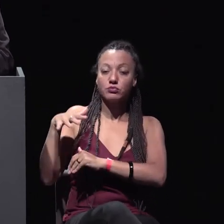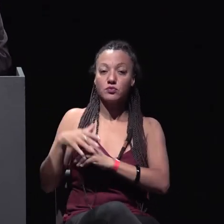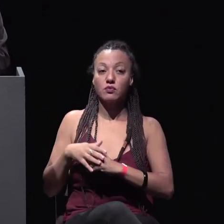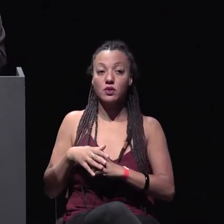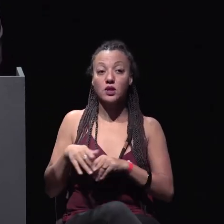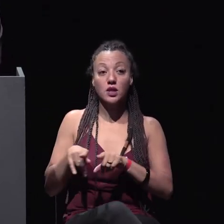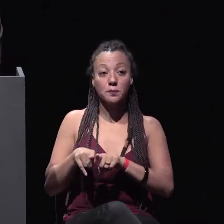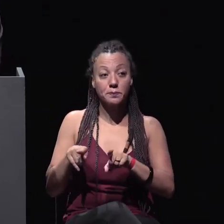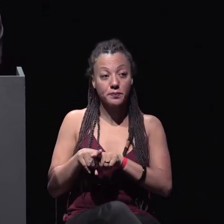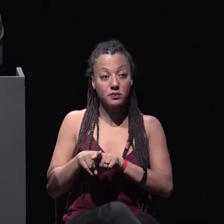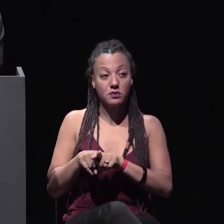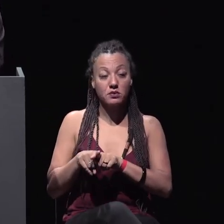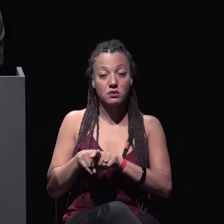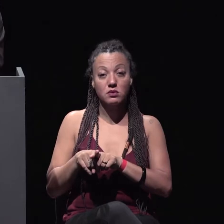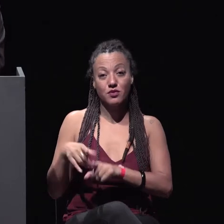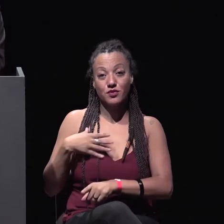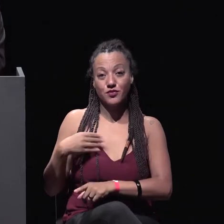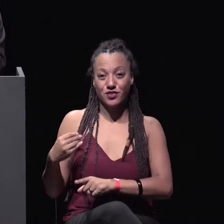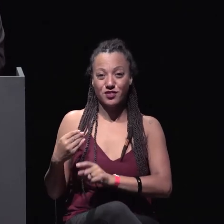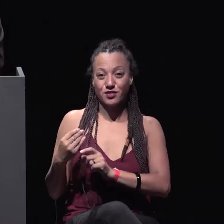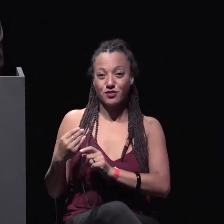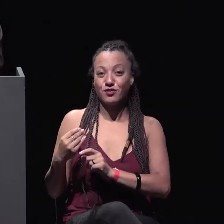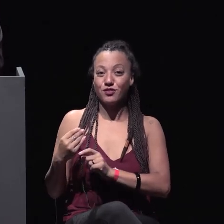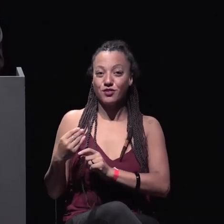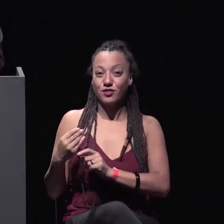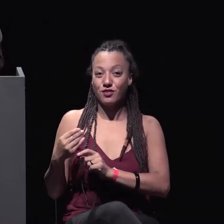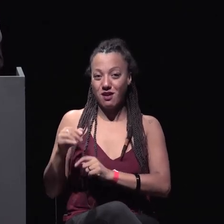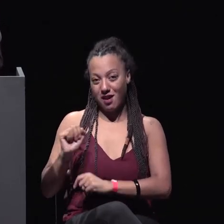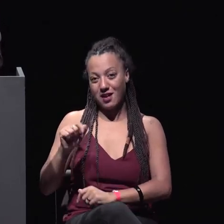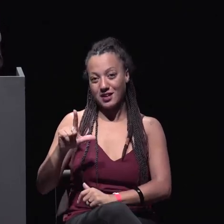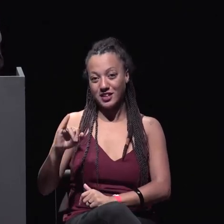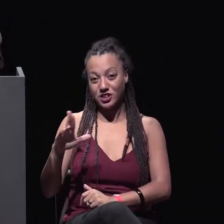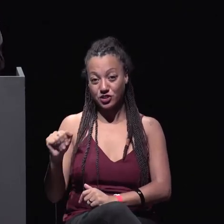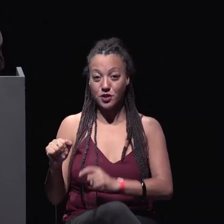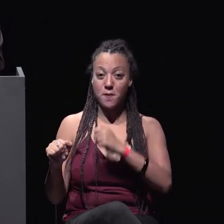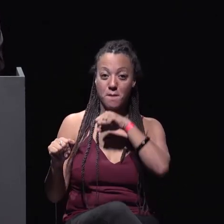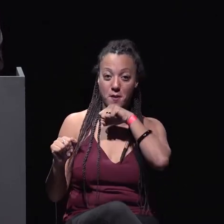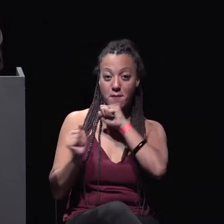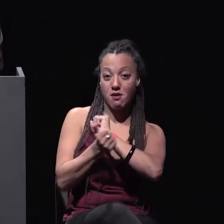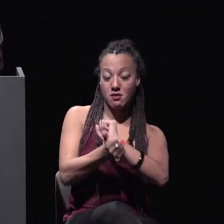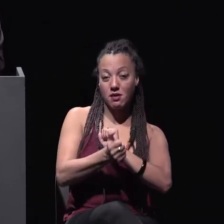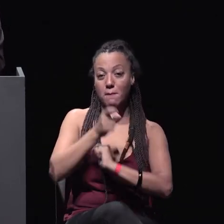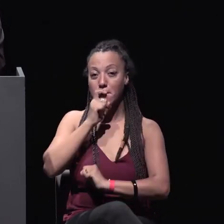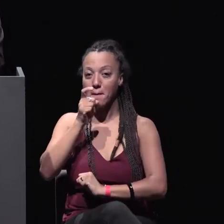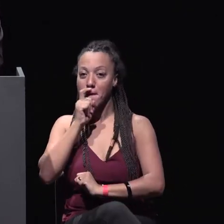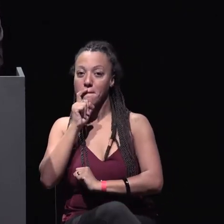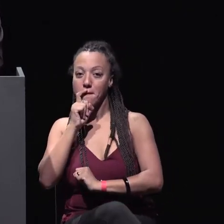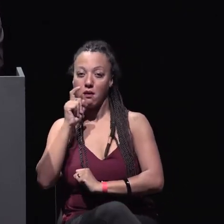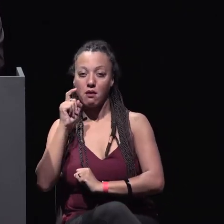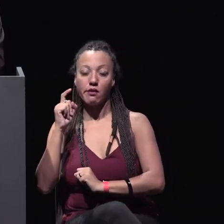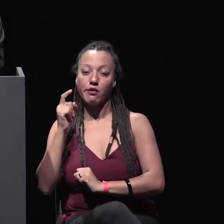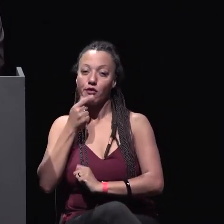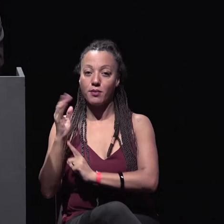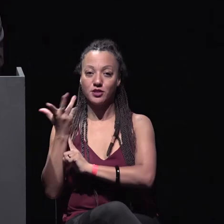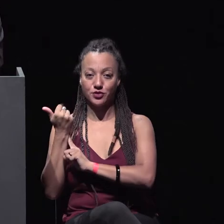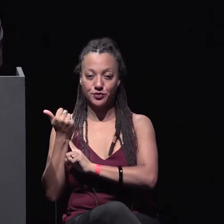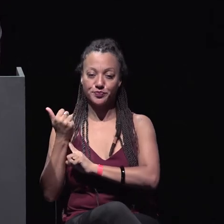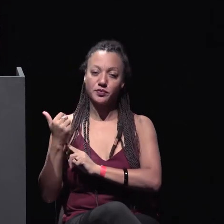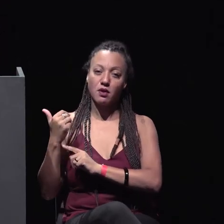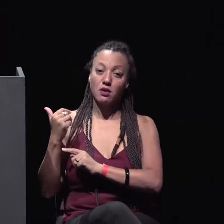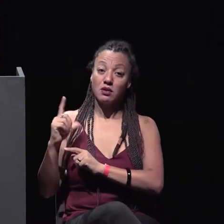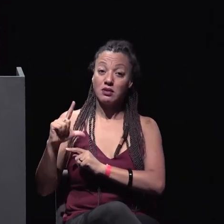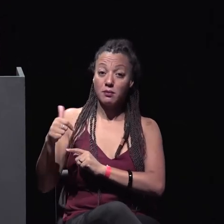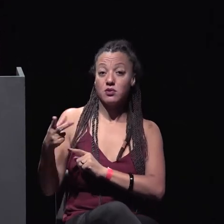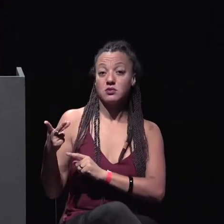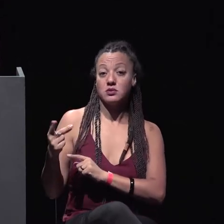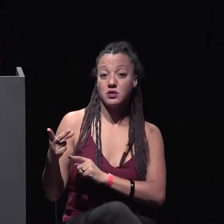tenha uma enfim um filho com essa escrava e mais tarde se casa com uma a senhora açoriana na i